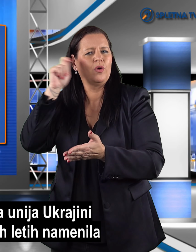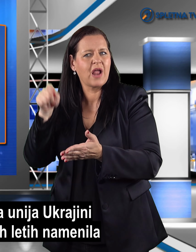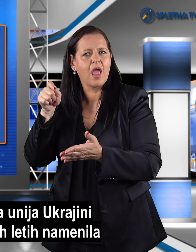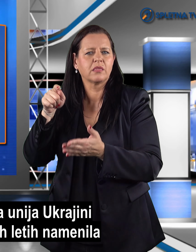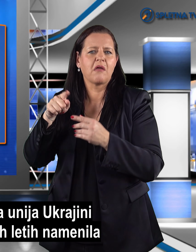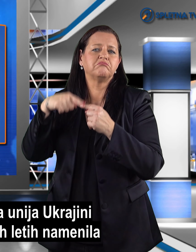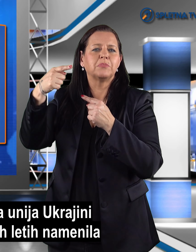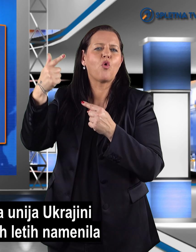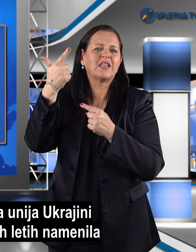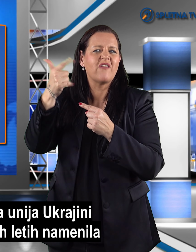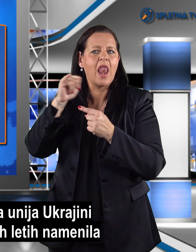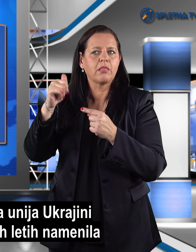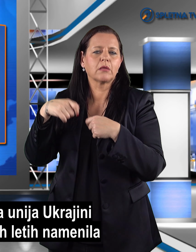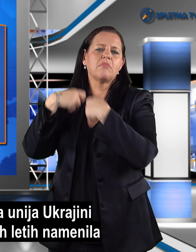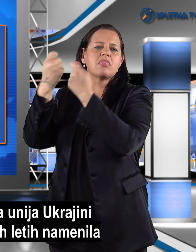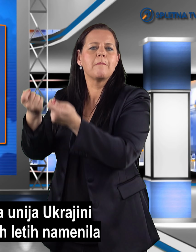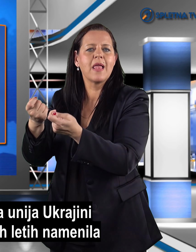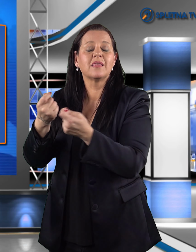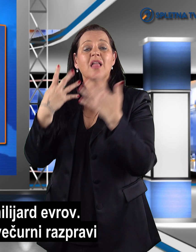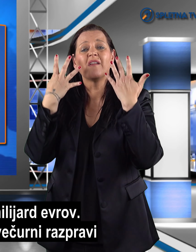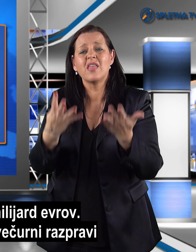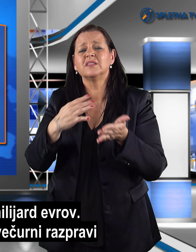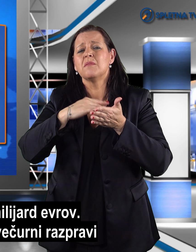2 letih namenila 90 milijard evrov.